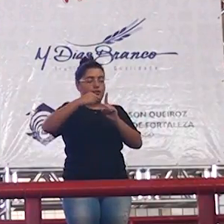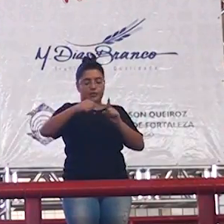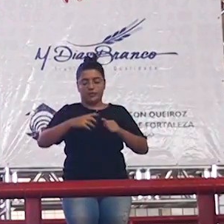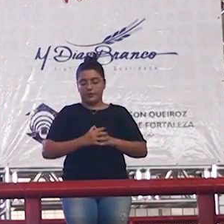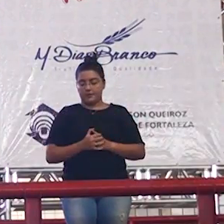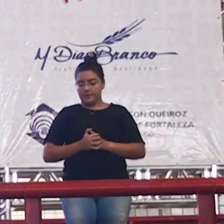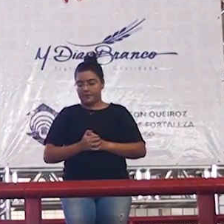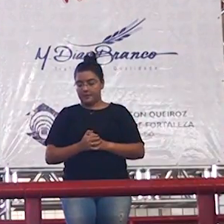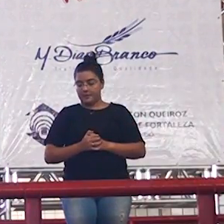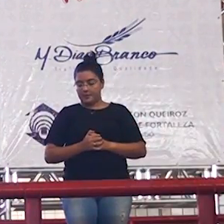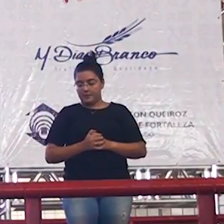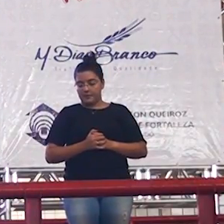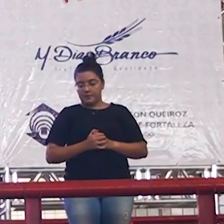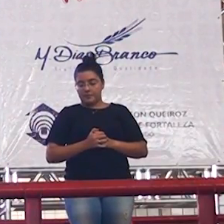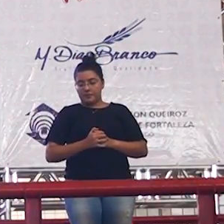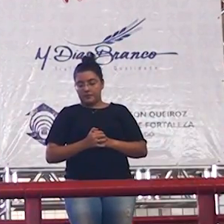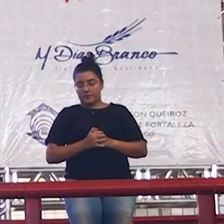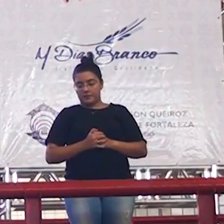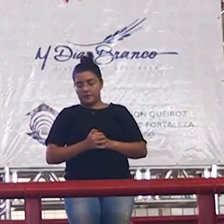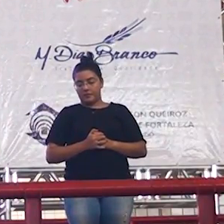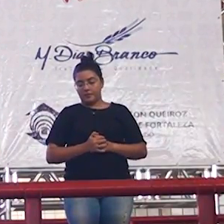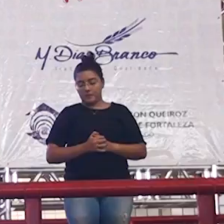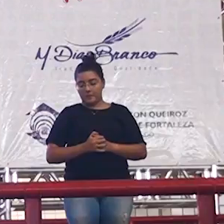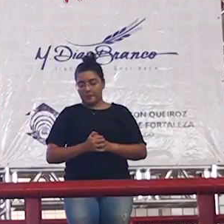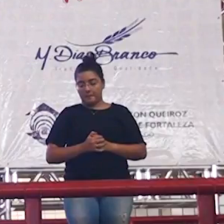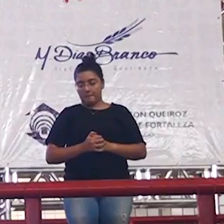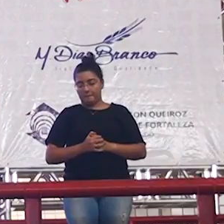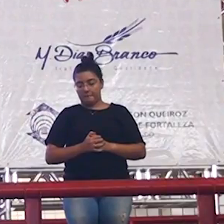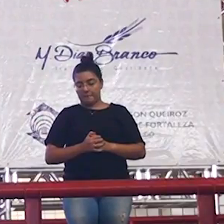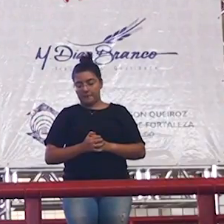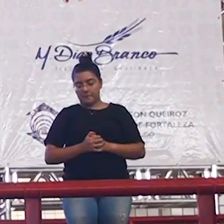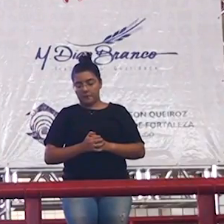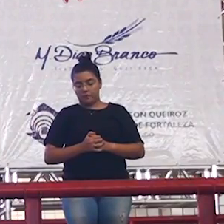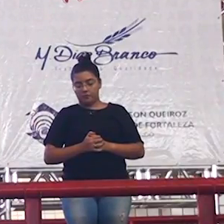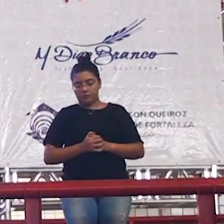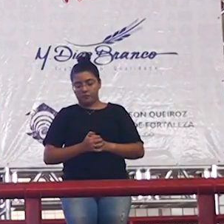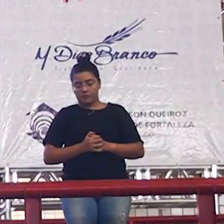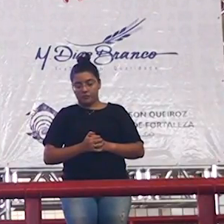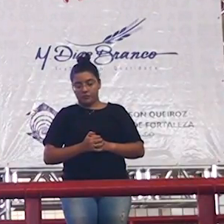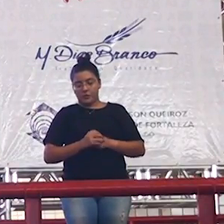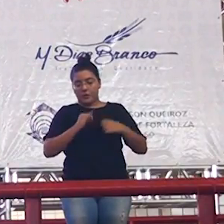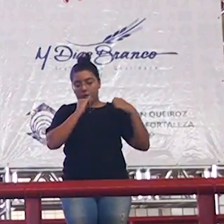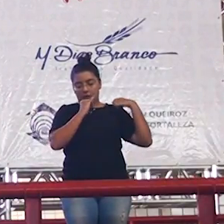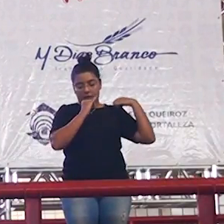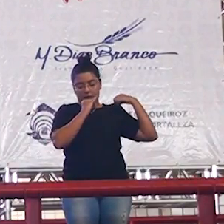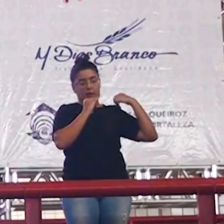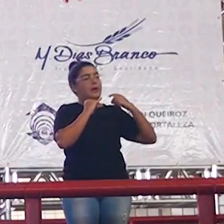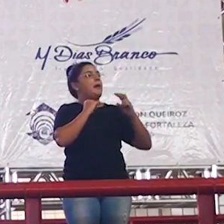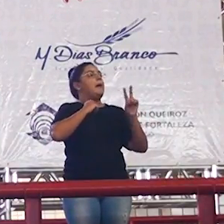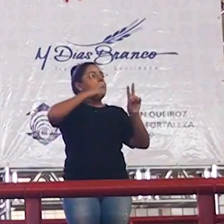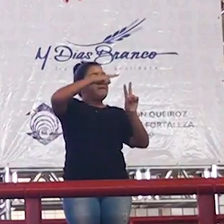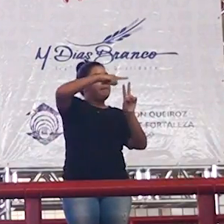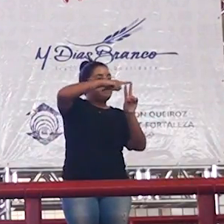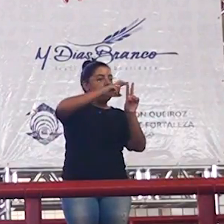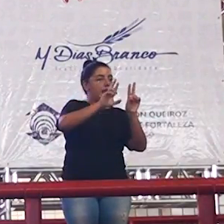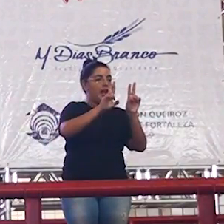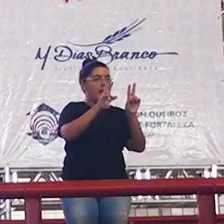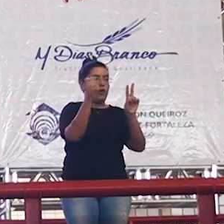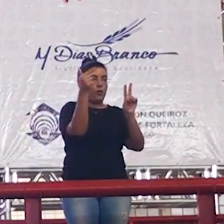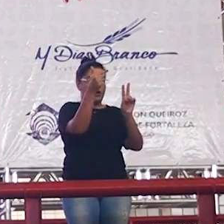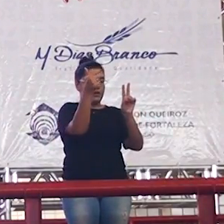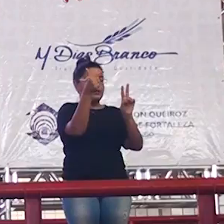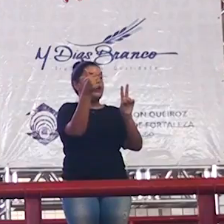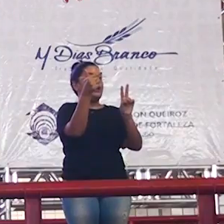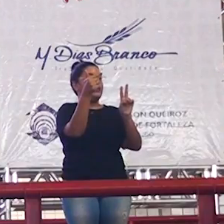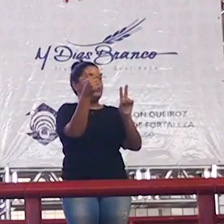ele é proporcional. Então, já que ele é proporcional, a área é justamente πr ao quadrado, que